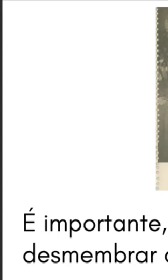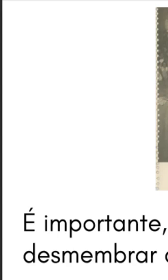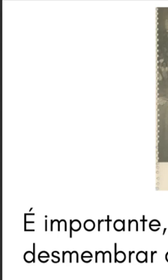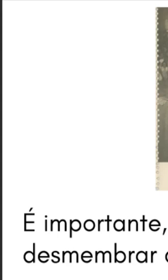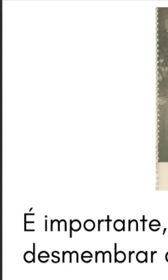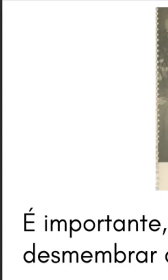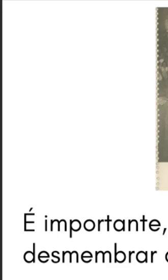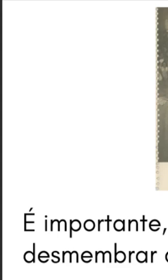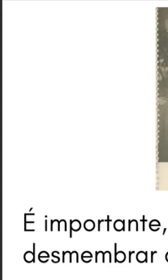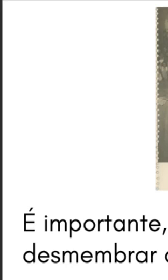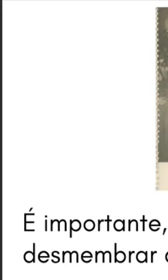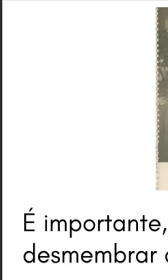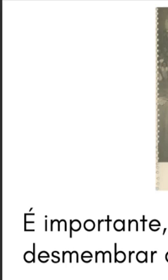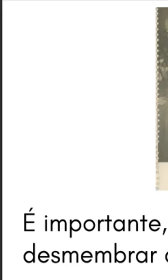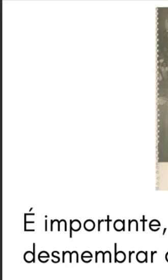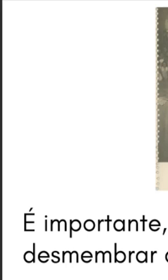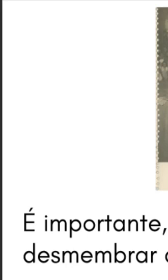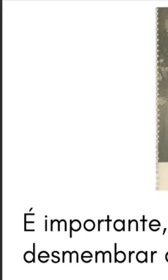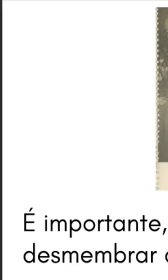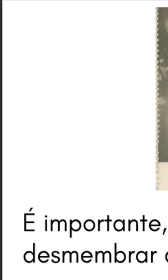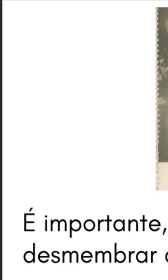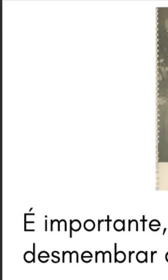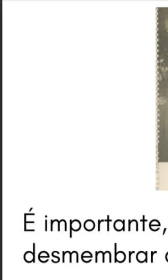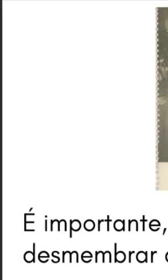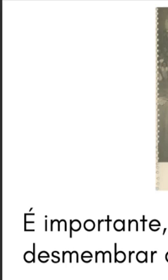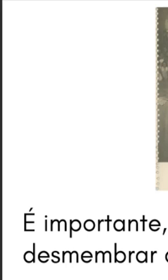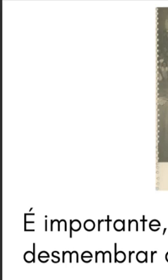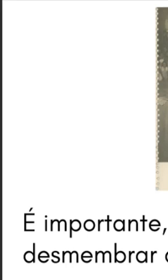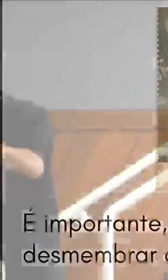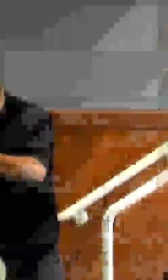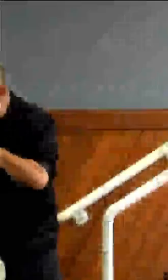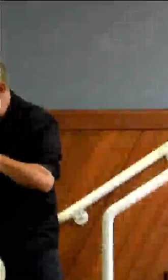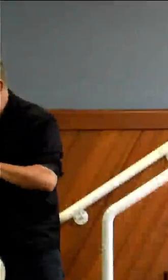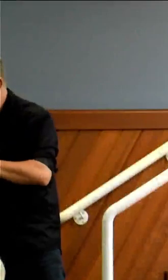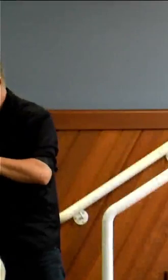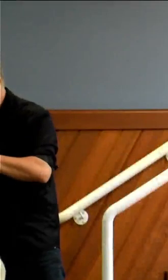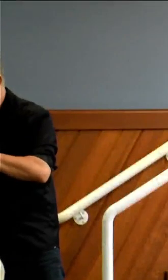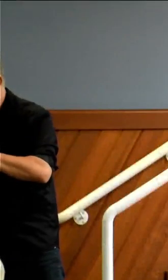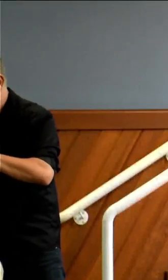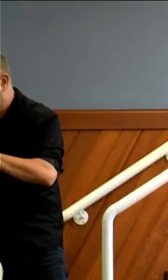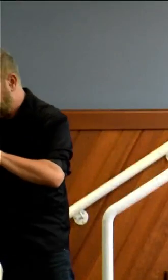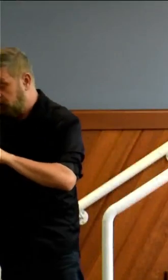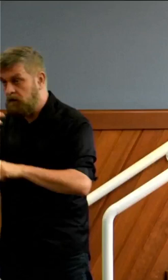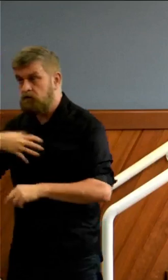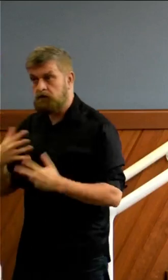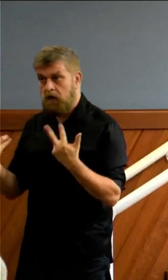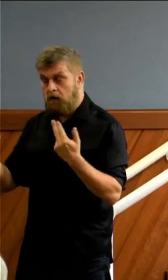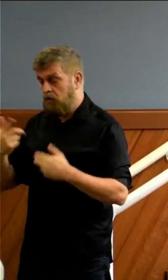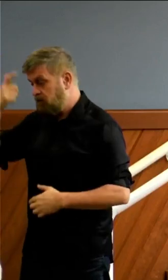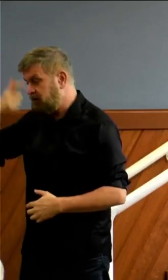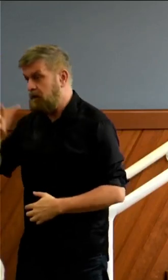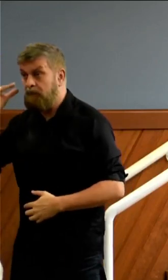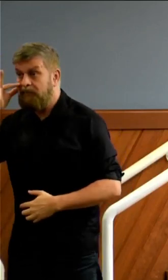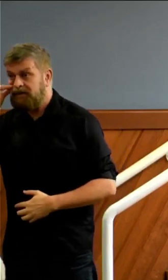tem que promover? A possibilidade do pesquisador ter acesso àquelas imagens do mesmo modo como se ele estivesse